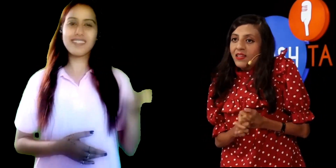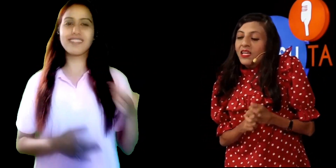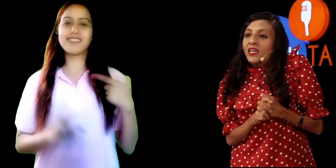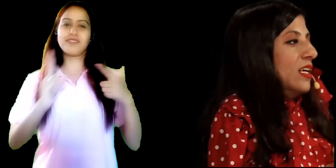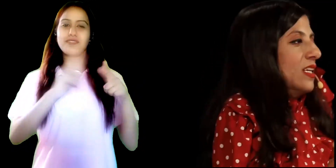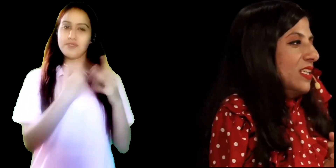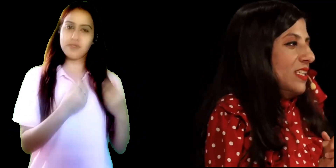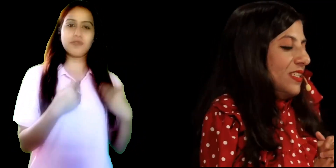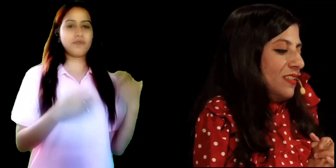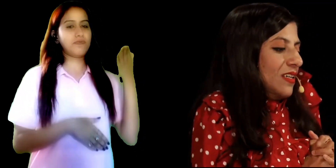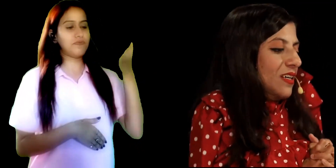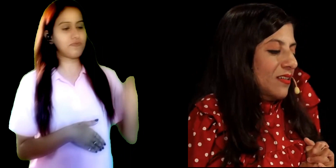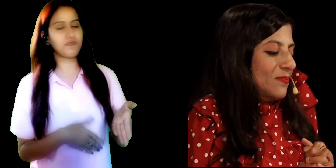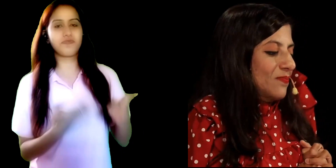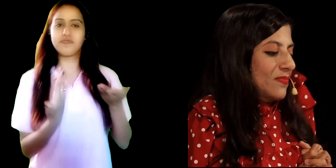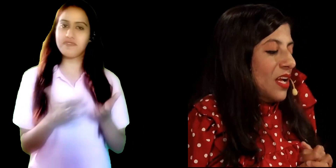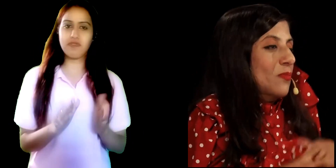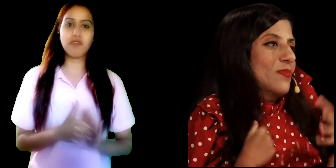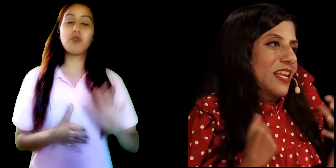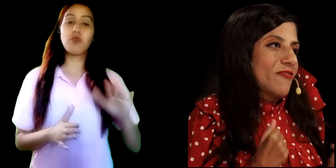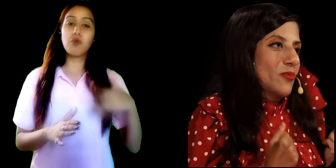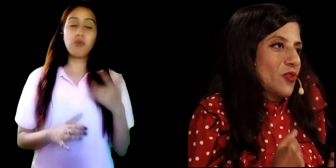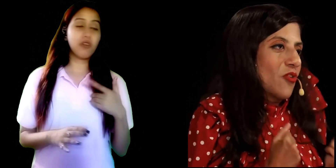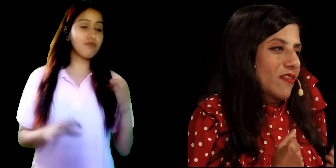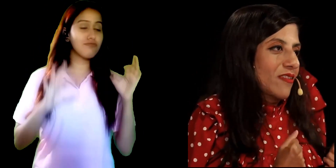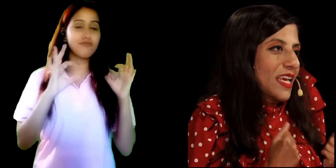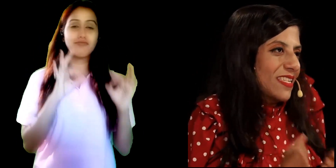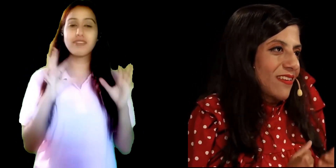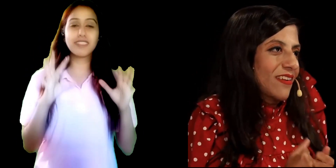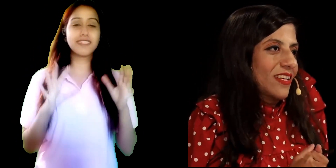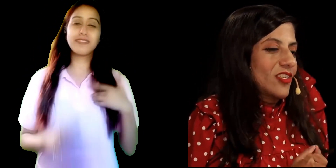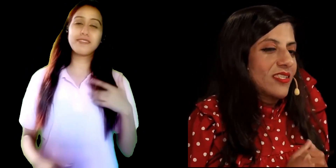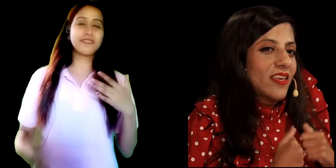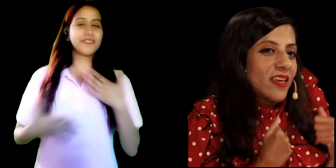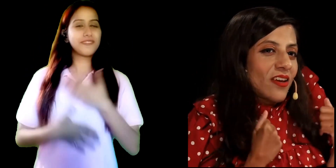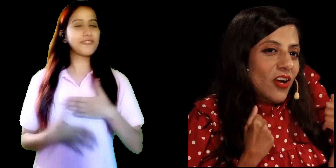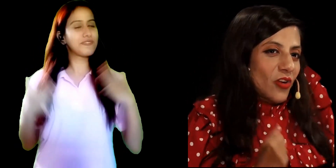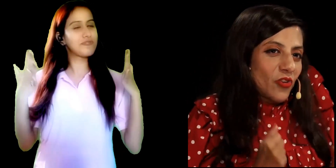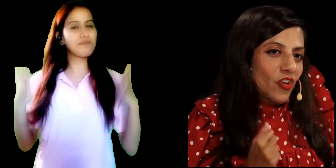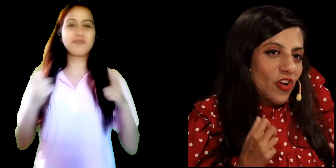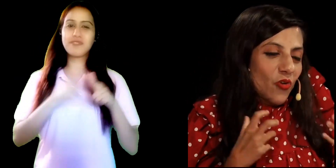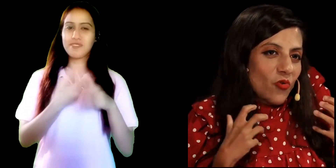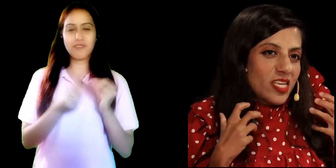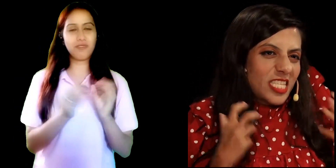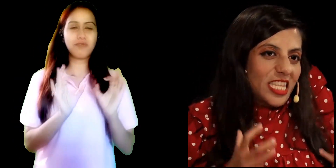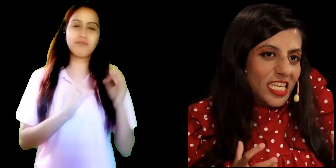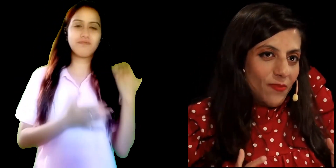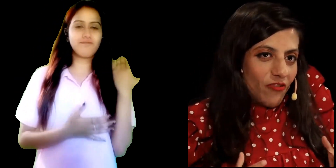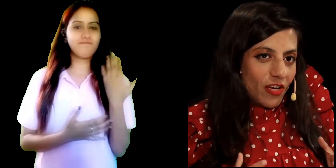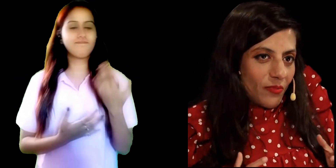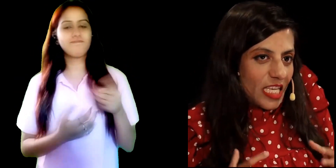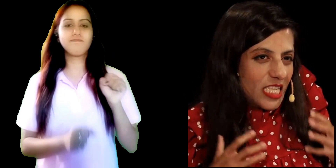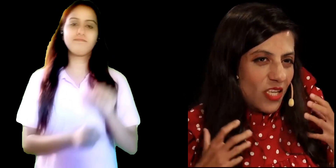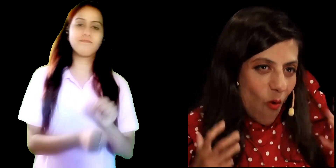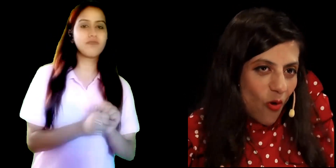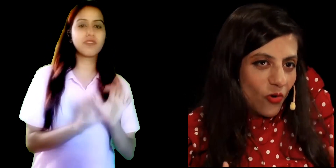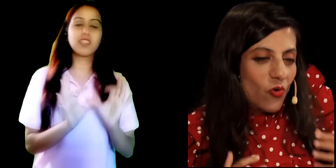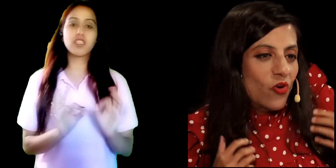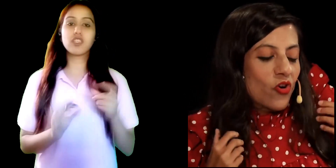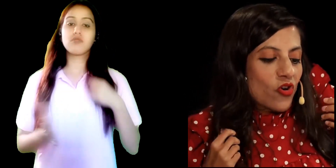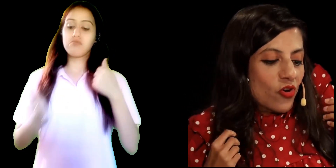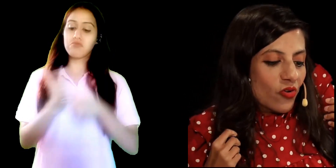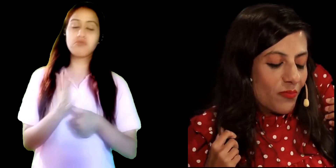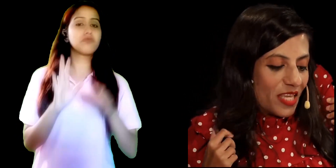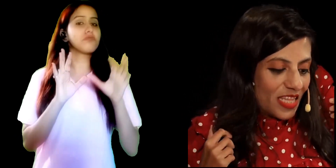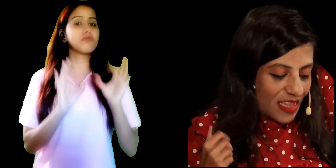होने लगा कि मुझे अपनी लाइफ में कुछ ऐसा करना है जिससे लोगों की ज़िंदगी पे फ़र्क पड़े, किसी और